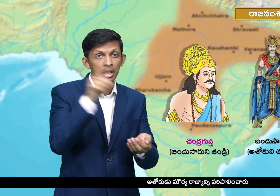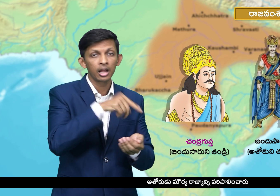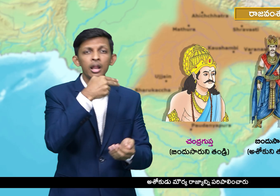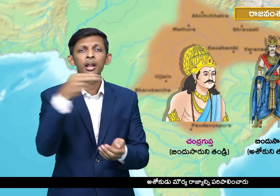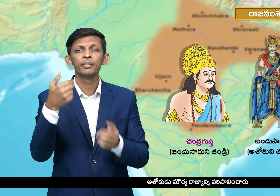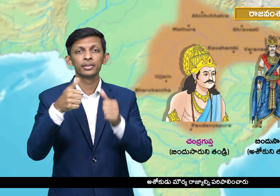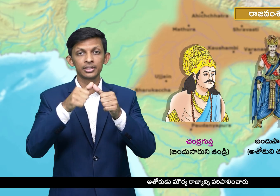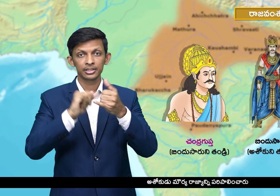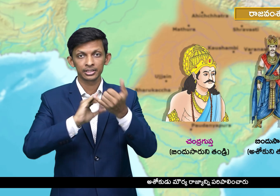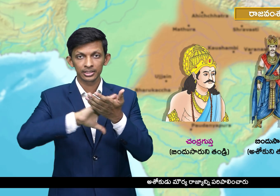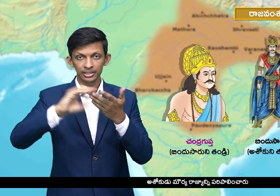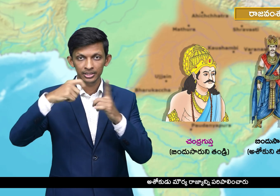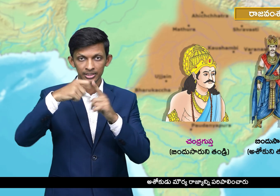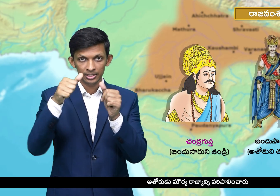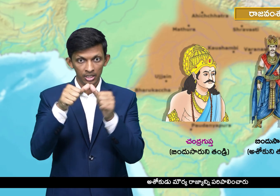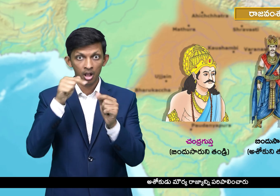రాజ్యాన్ని పరిపాలించారు